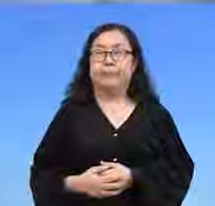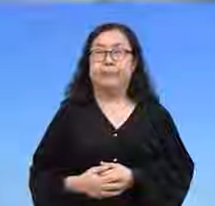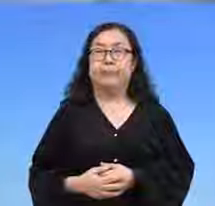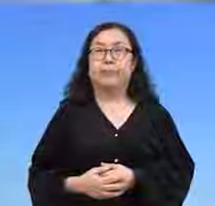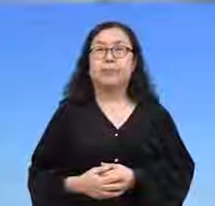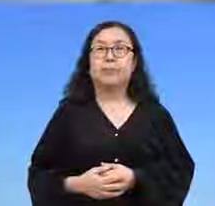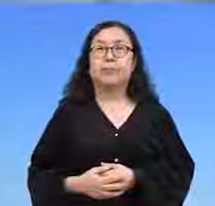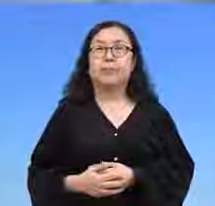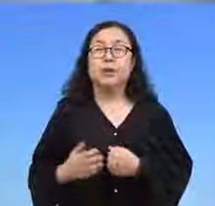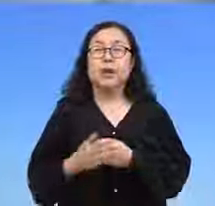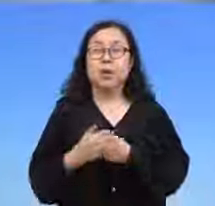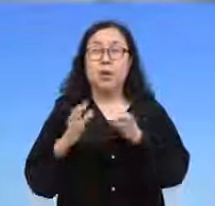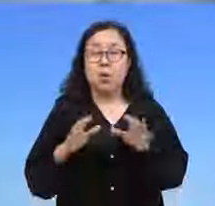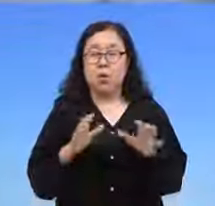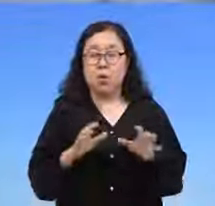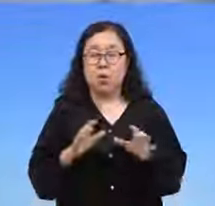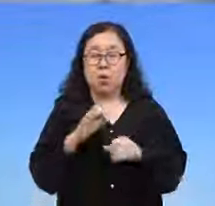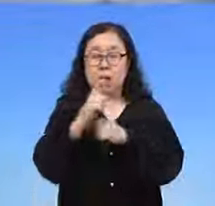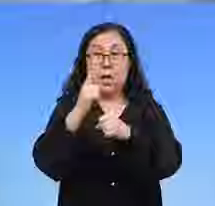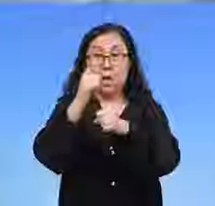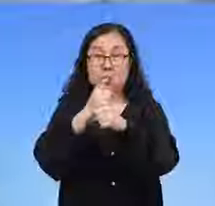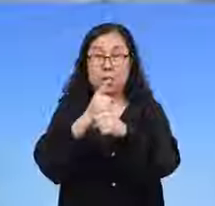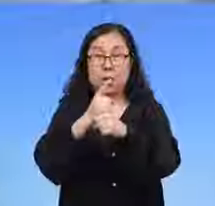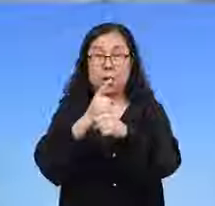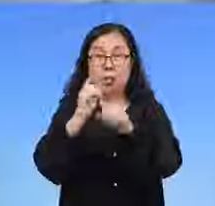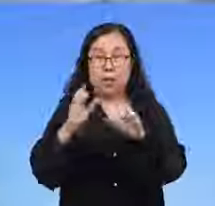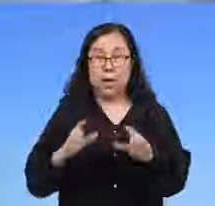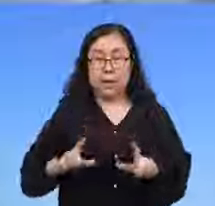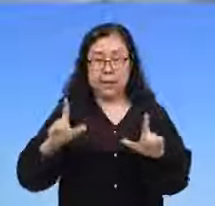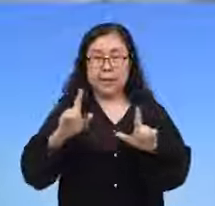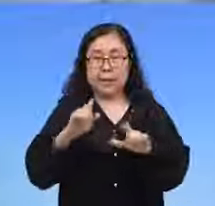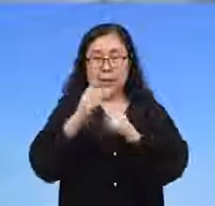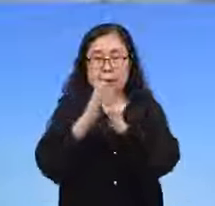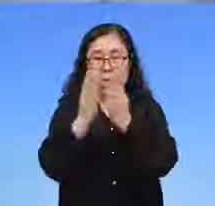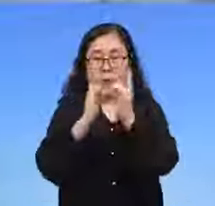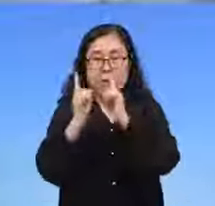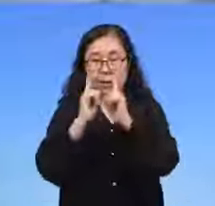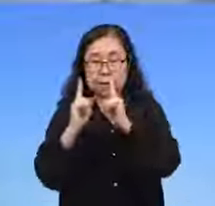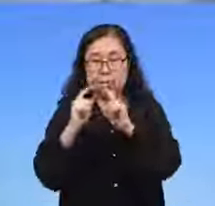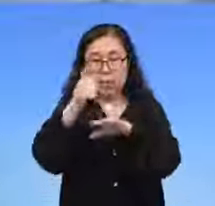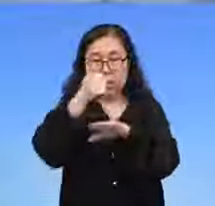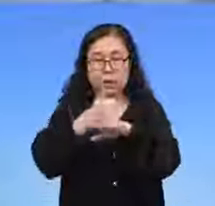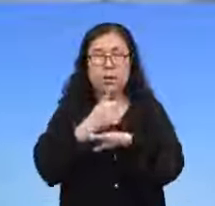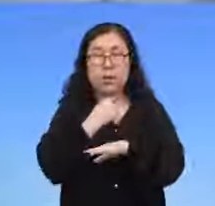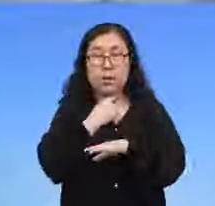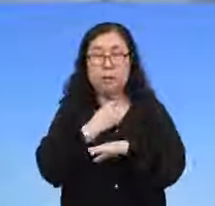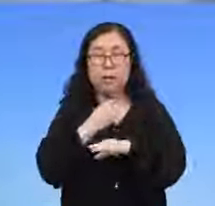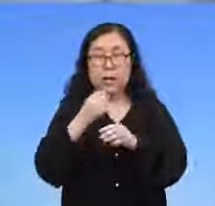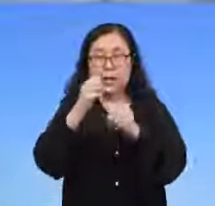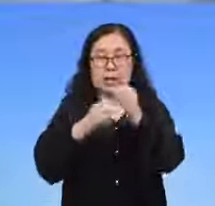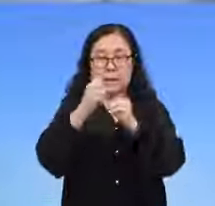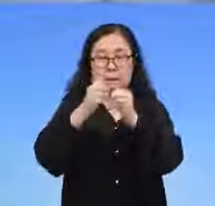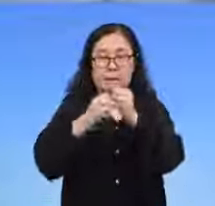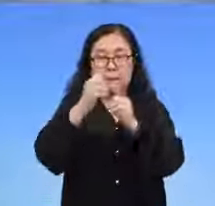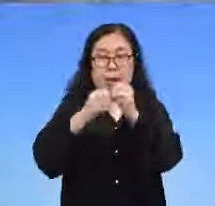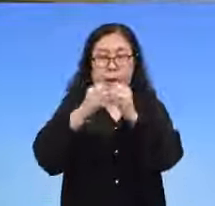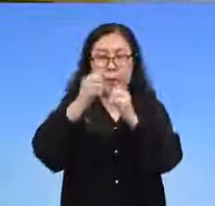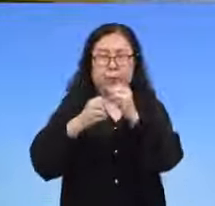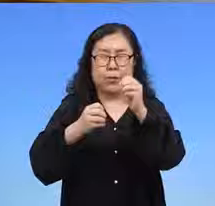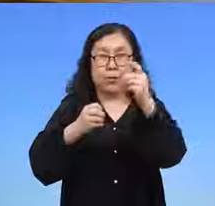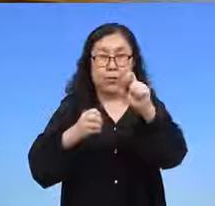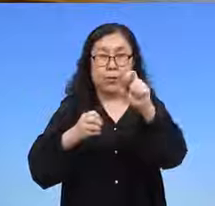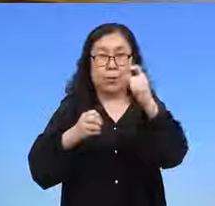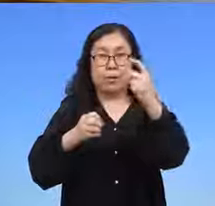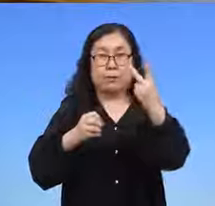이런 점에서 저는 올 한 해를 이 성경 구절로 마무리 지어지면 좋겠습니다. 시편 62편